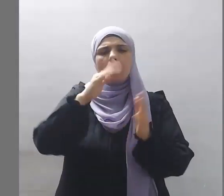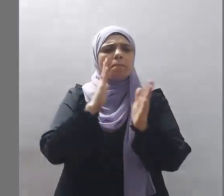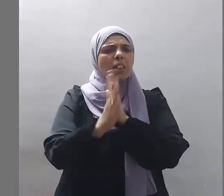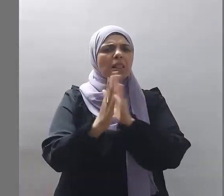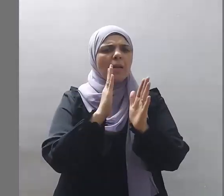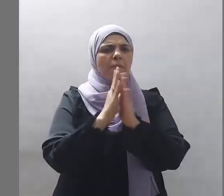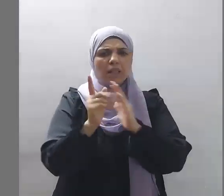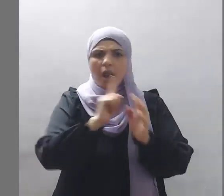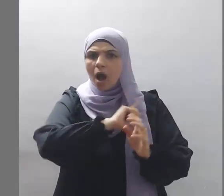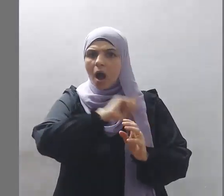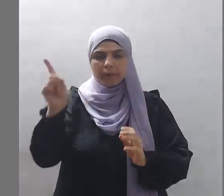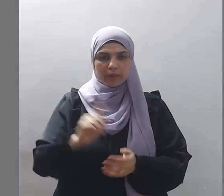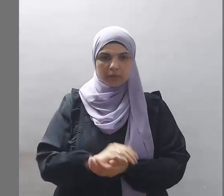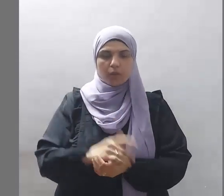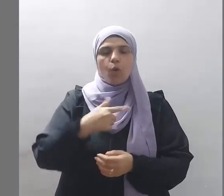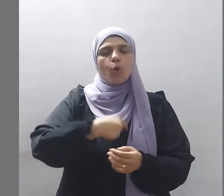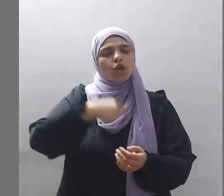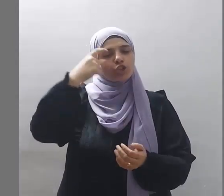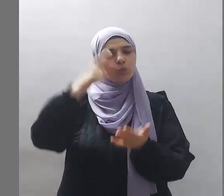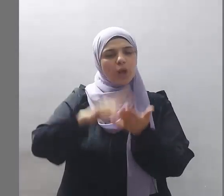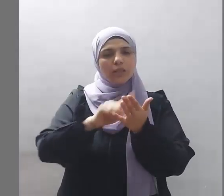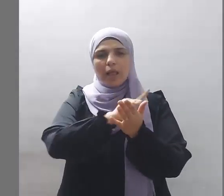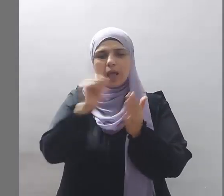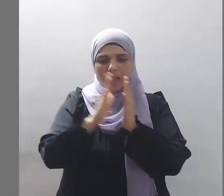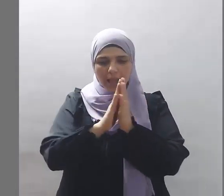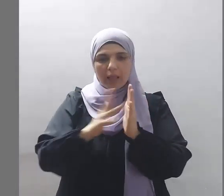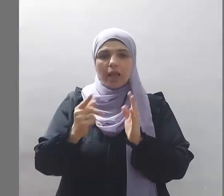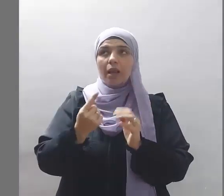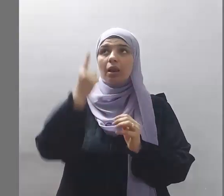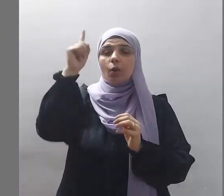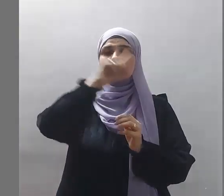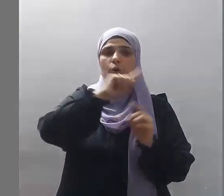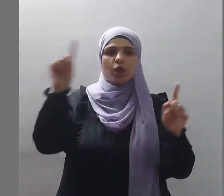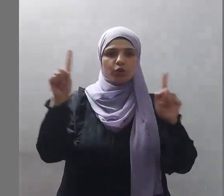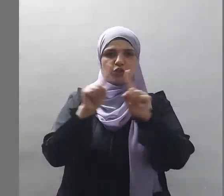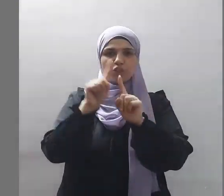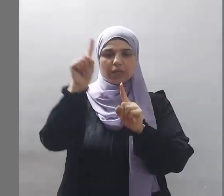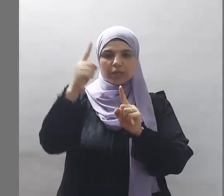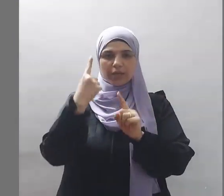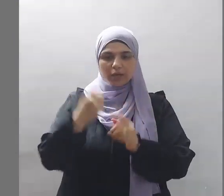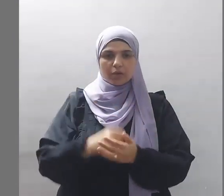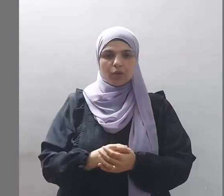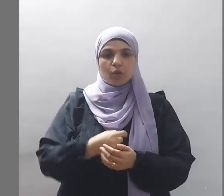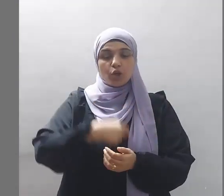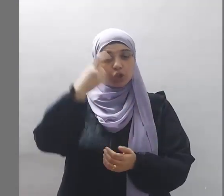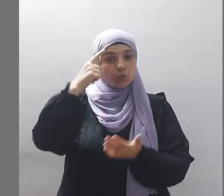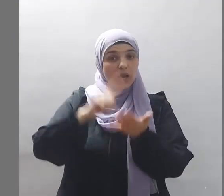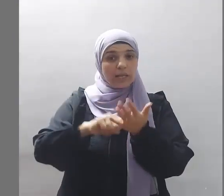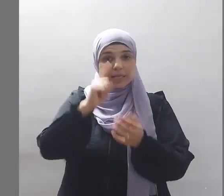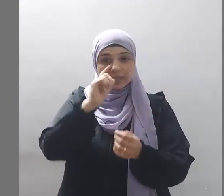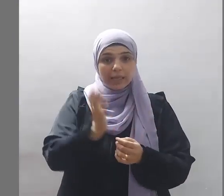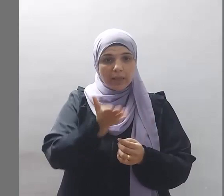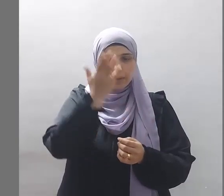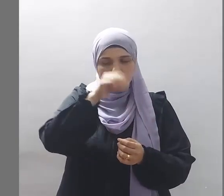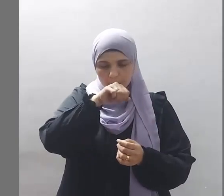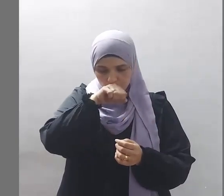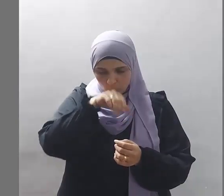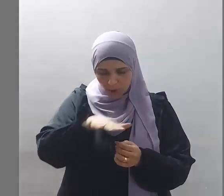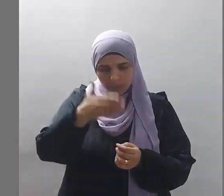تبديلا. وأشهد أن لا إله إلا الله وحده لا شريك له، وأشهد أن سيدنا ونبينا